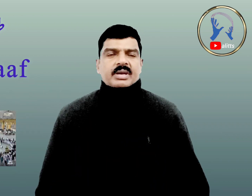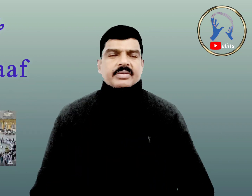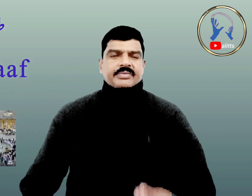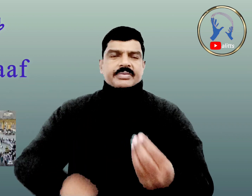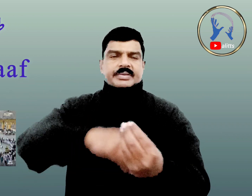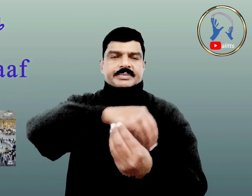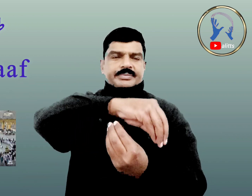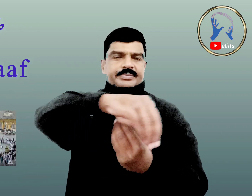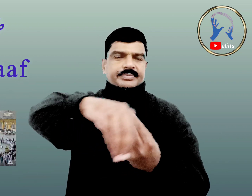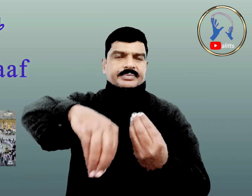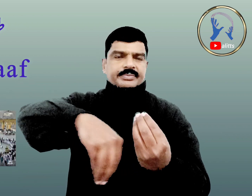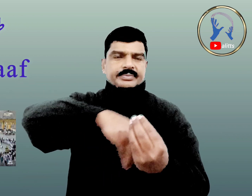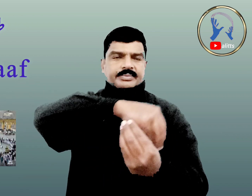طواف،